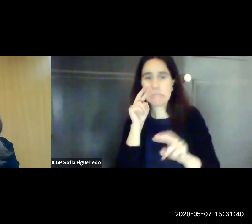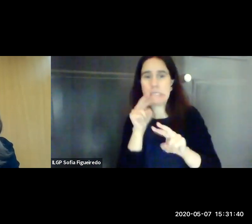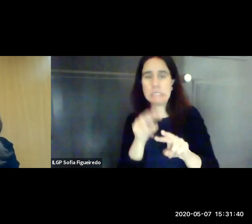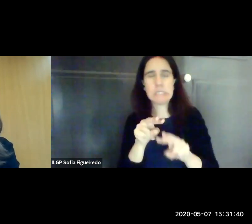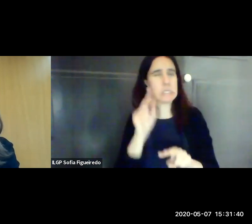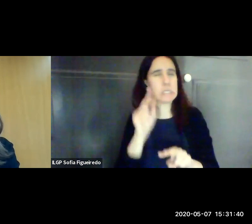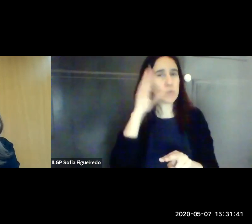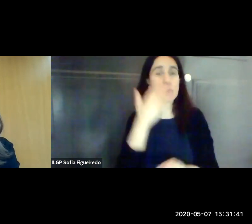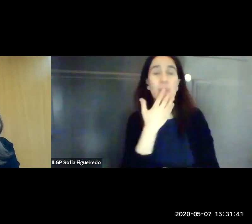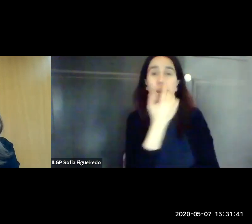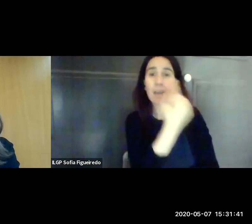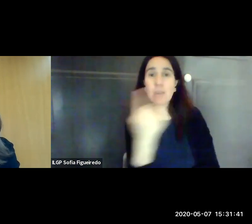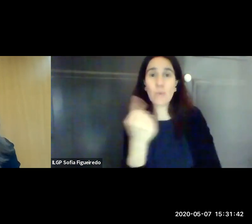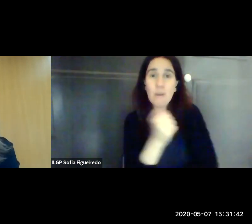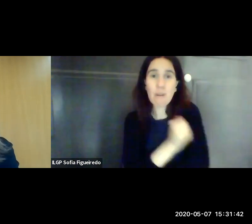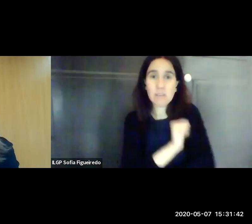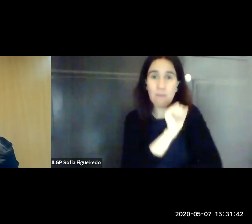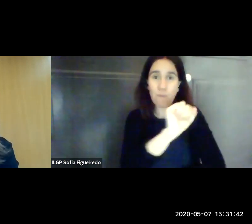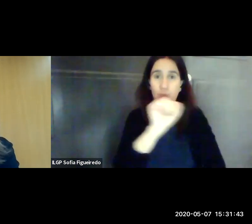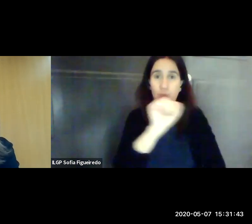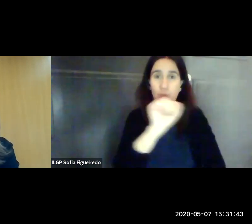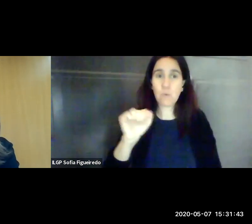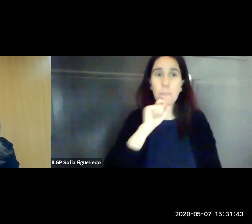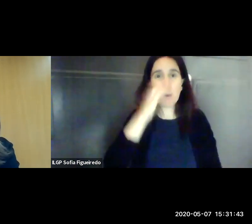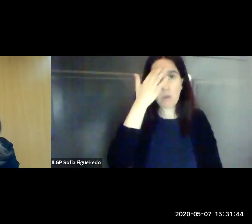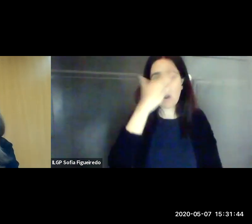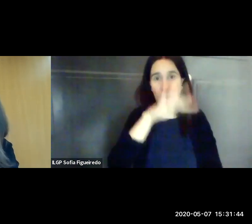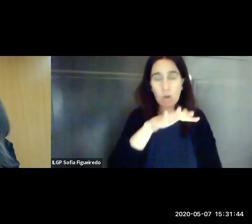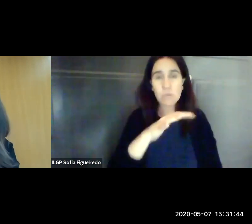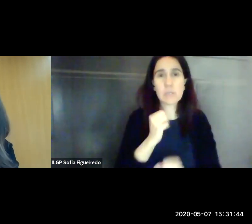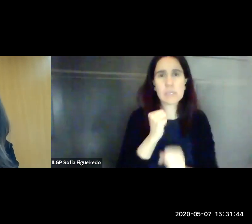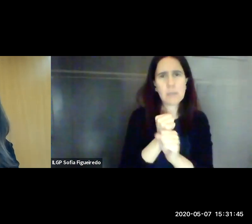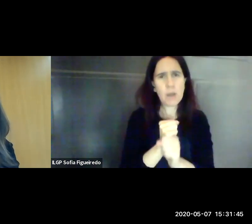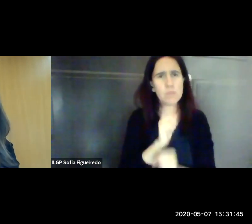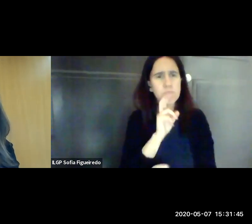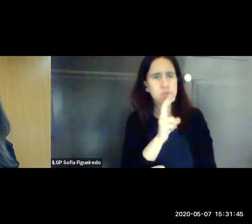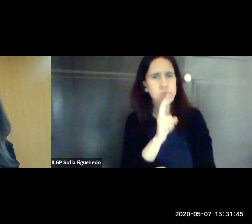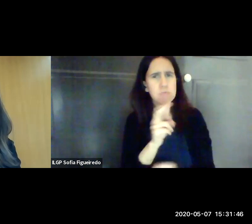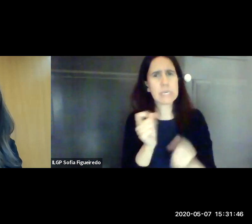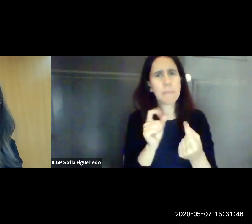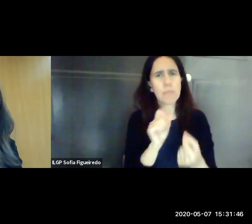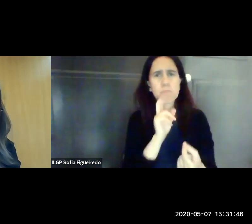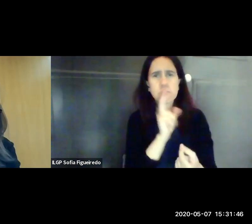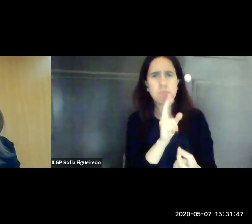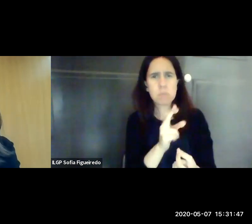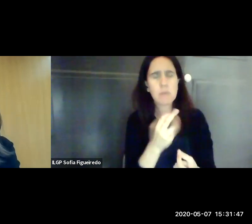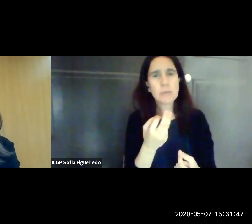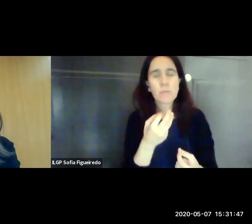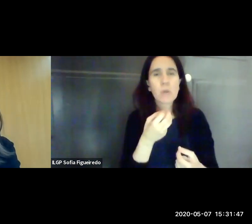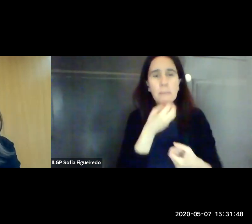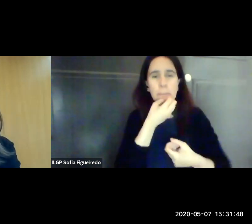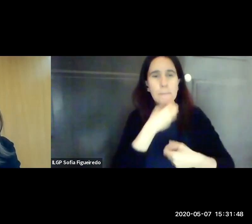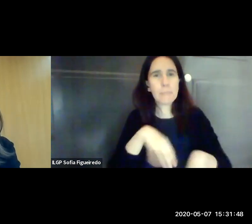na sua casa poderá responder ao trabalho e responder aos nossos mails e se ir perdendo